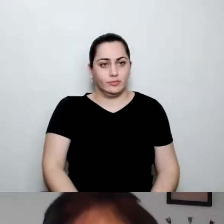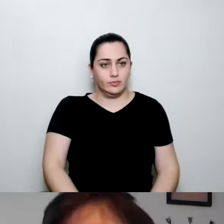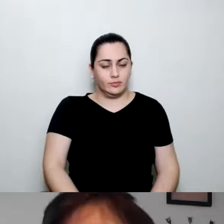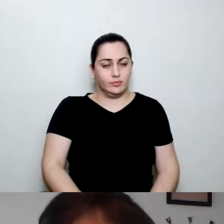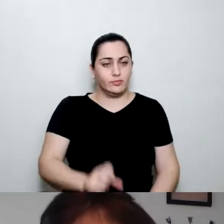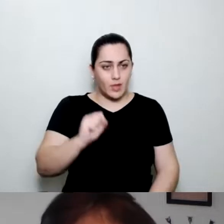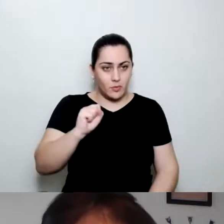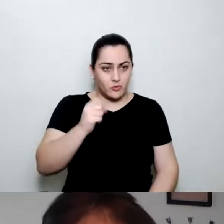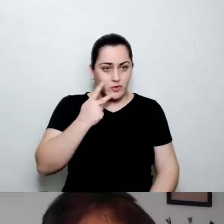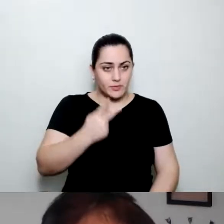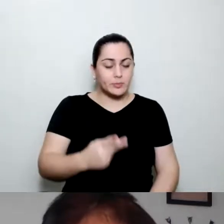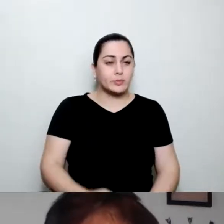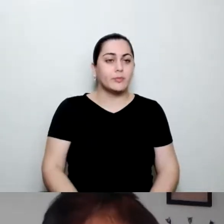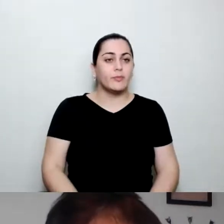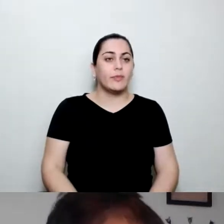Posso ir, então?